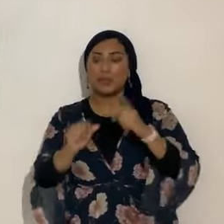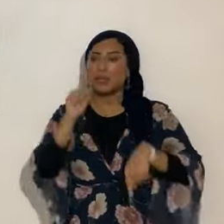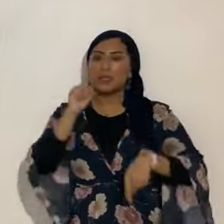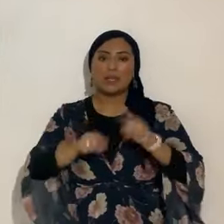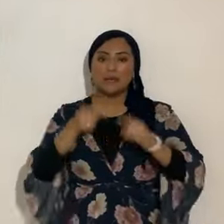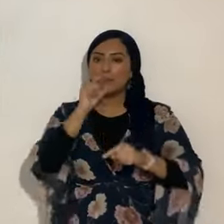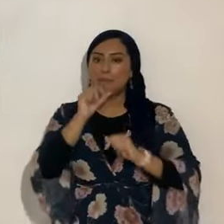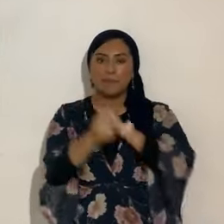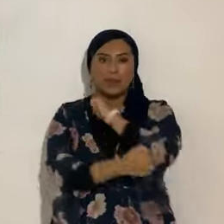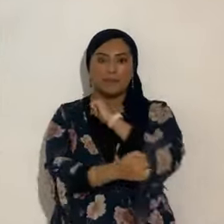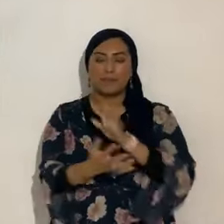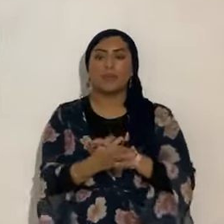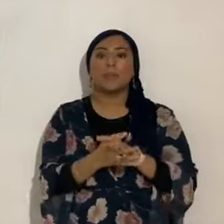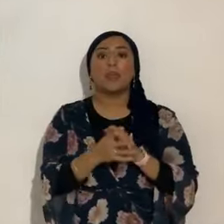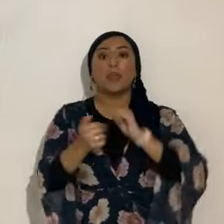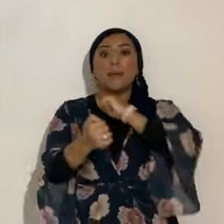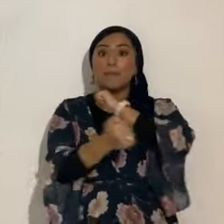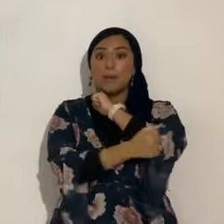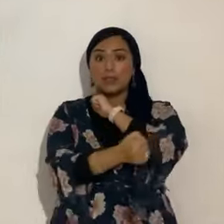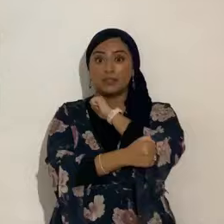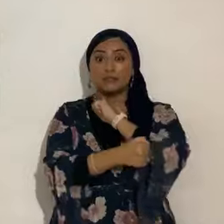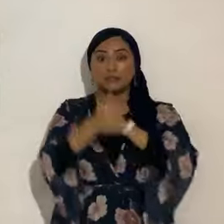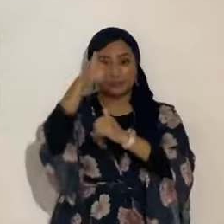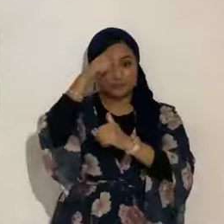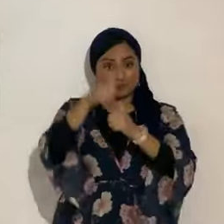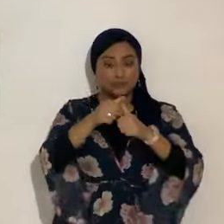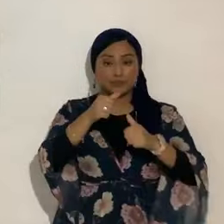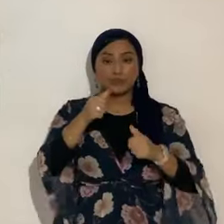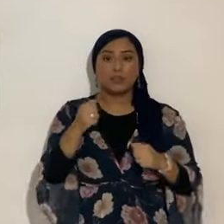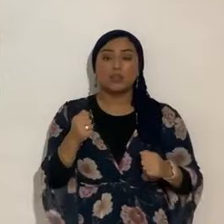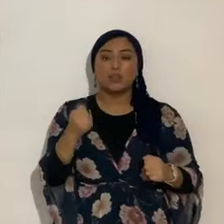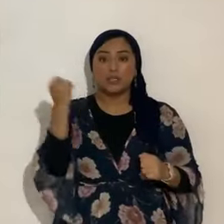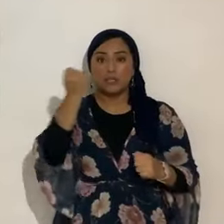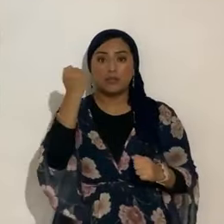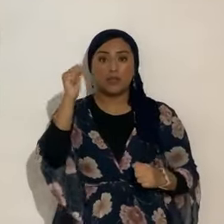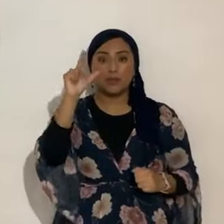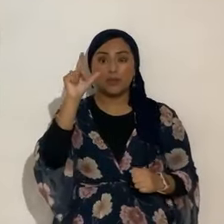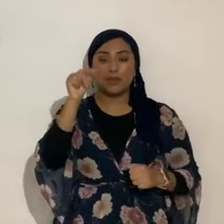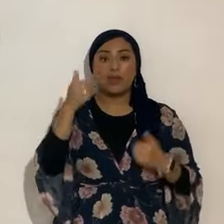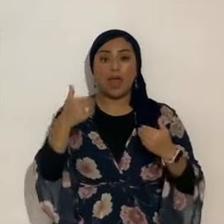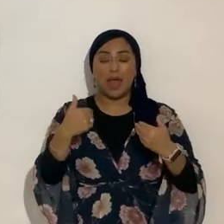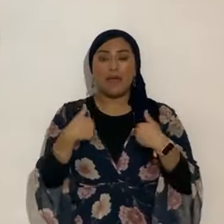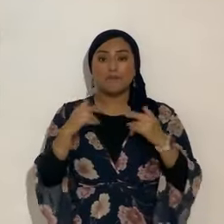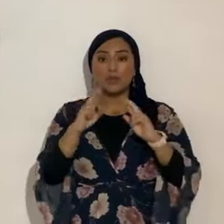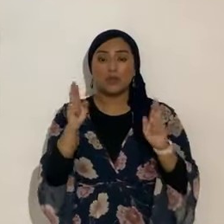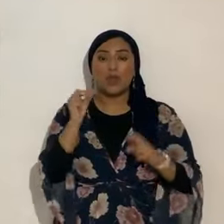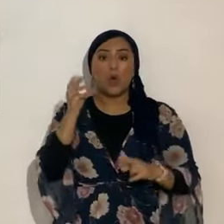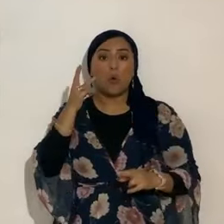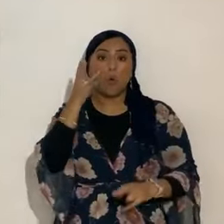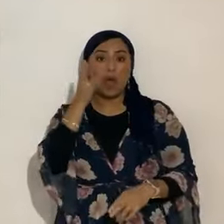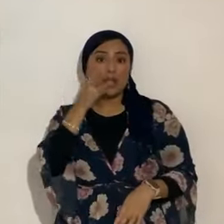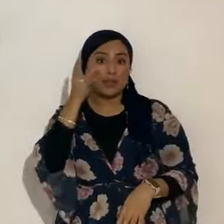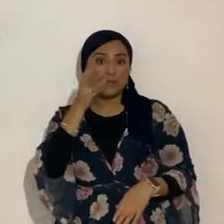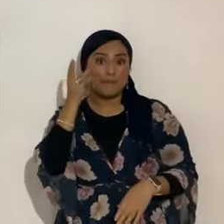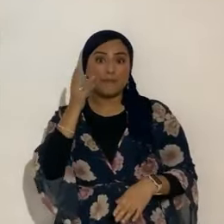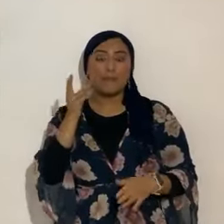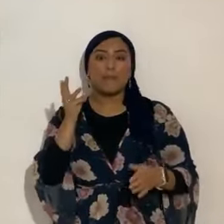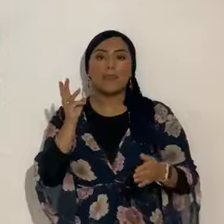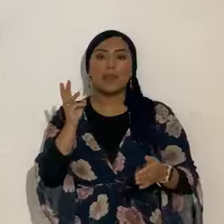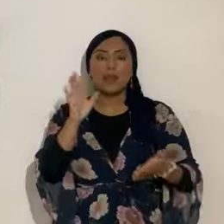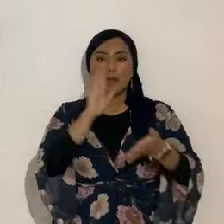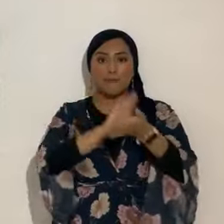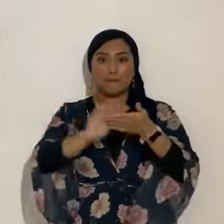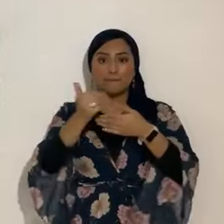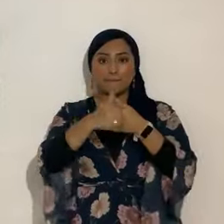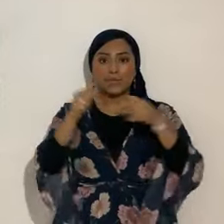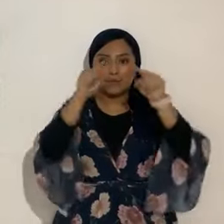tener listo para ese día, sábado 23, vino o jugo de uva, pan sin levadura, y